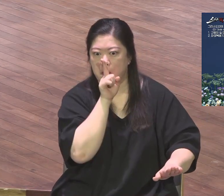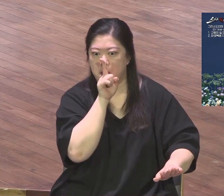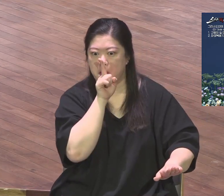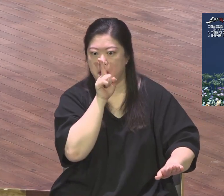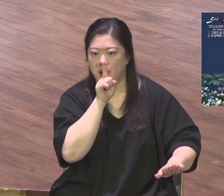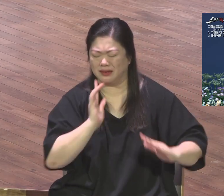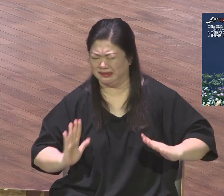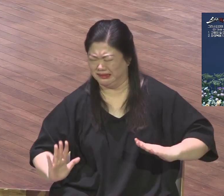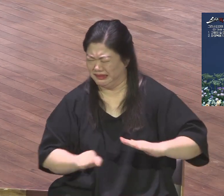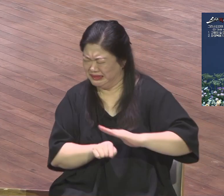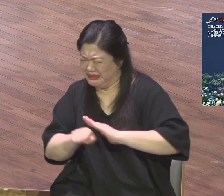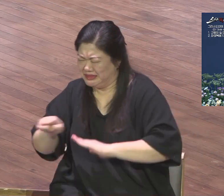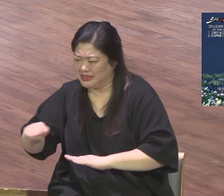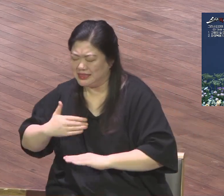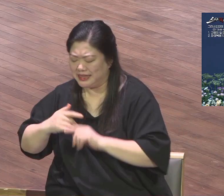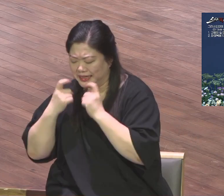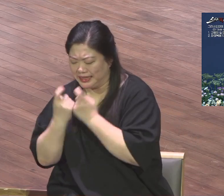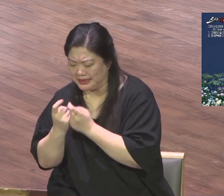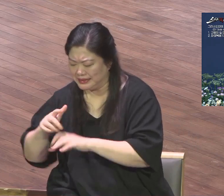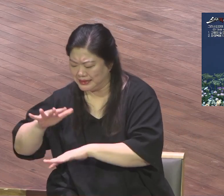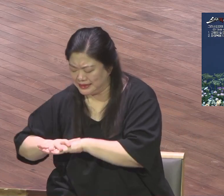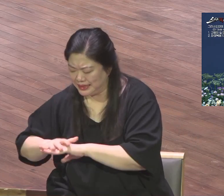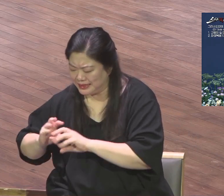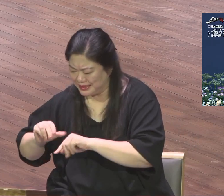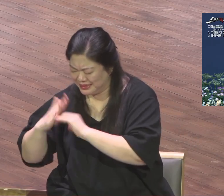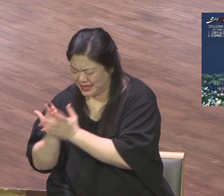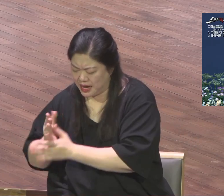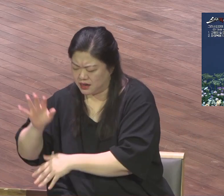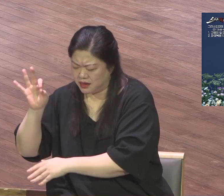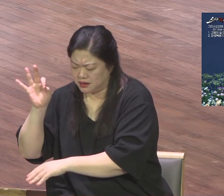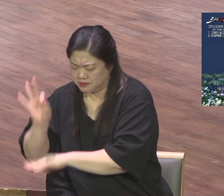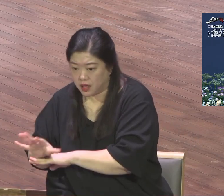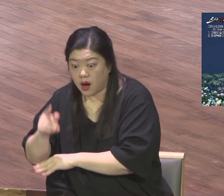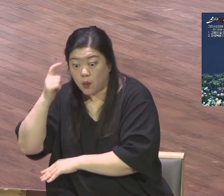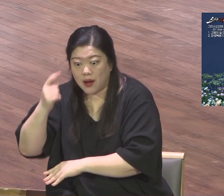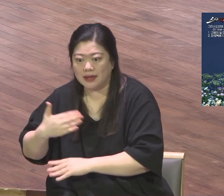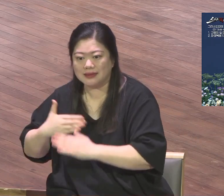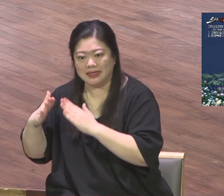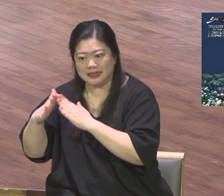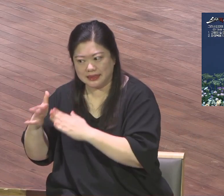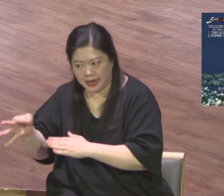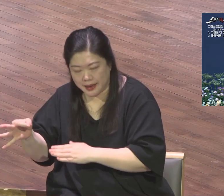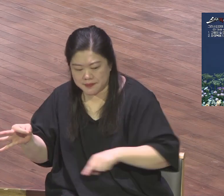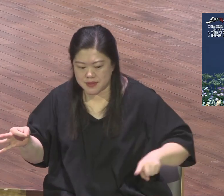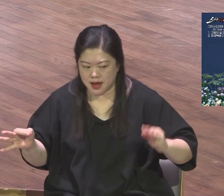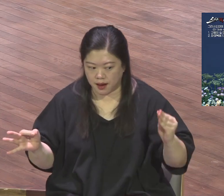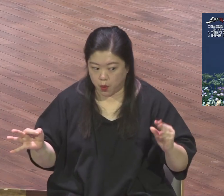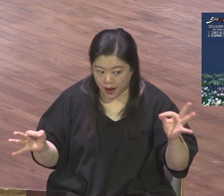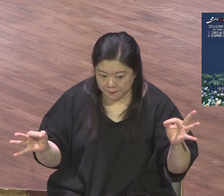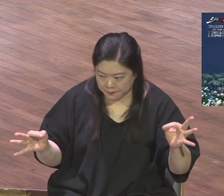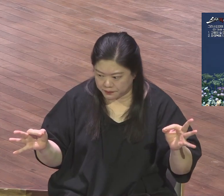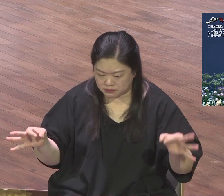왜? 거기 보물이 있으니까. 한 사람은 진주를 하나를 삽니다.